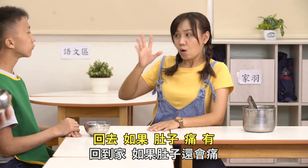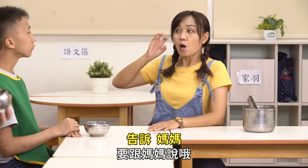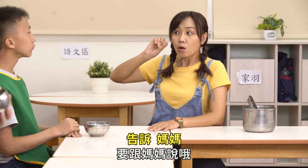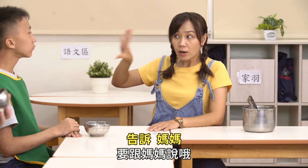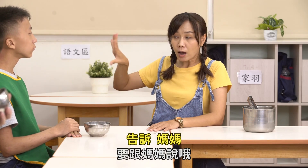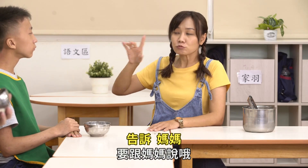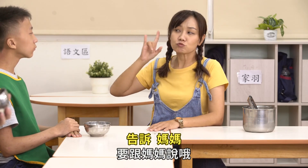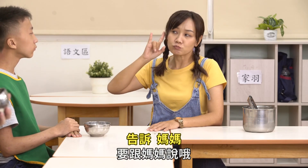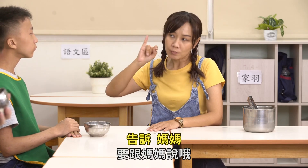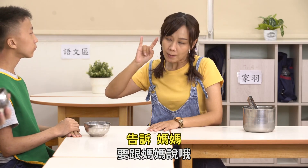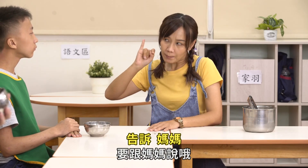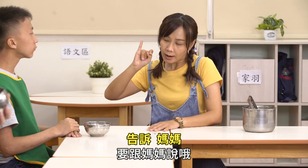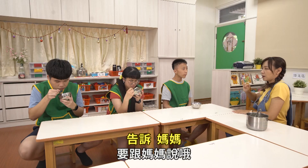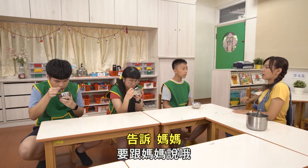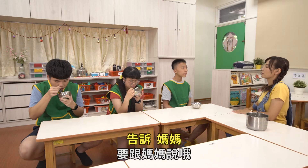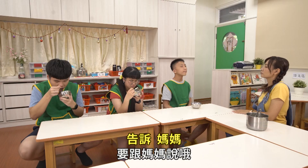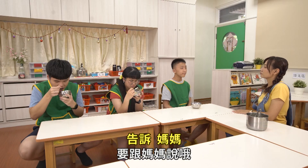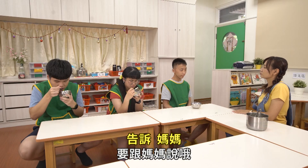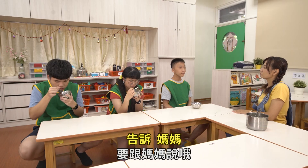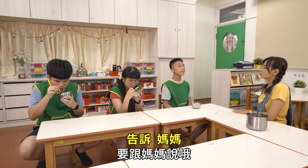痛，要跟妈妈说哦。